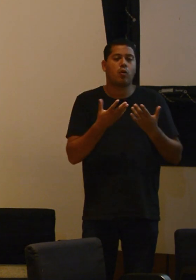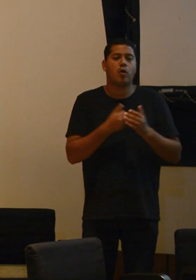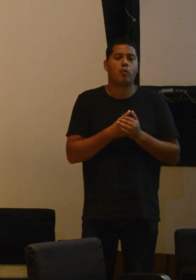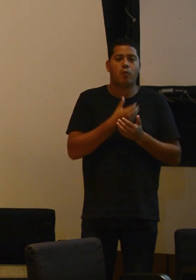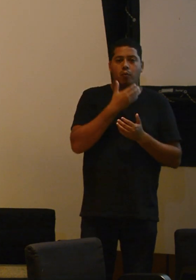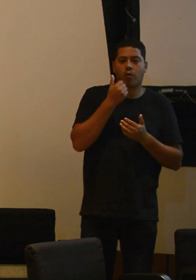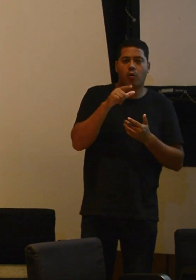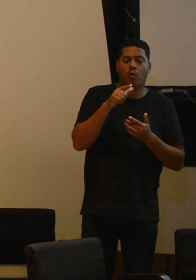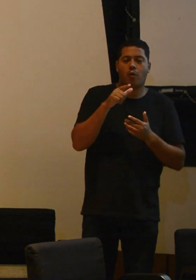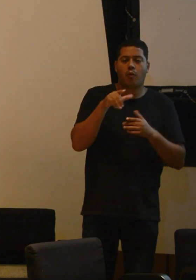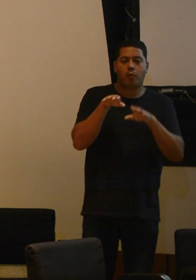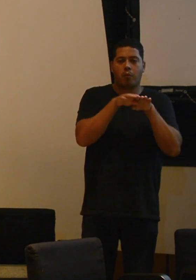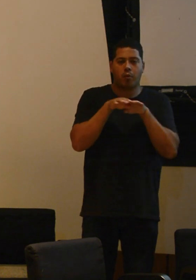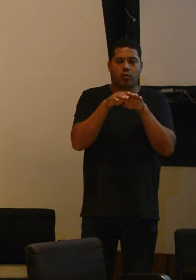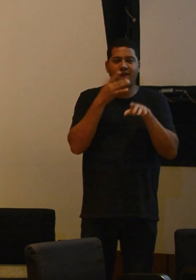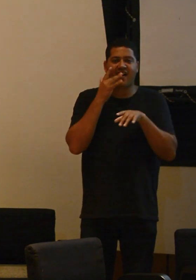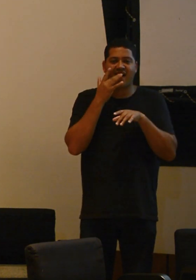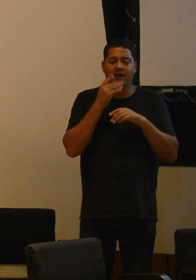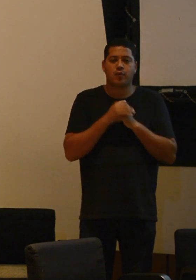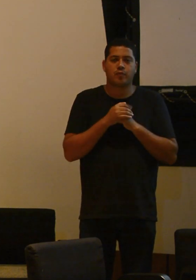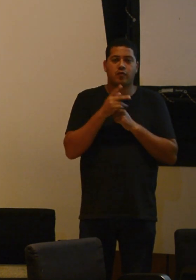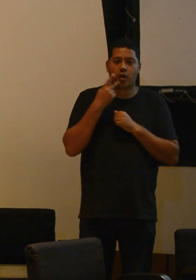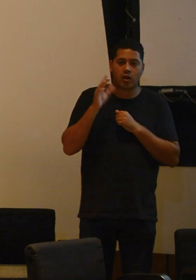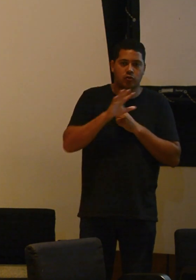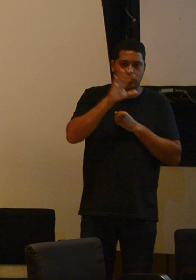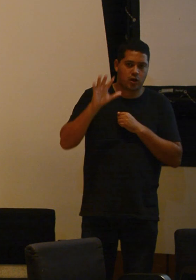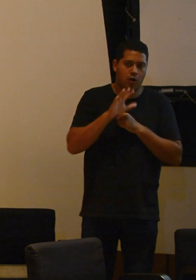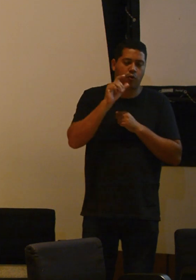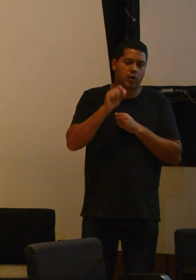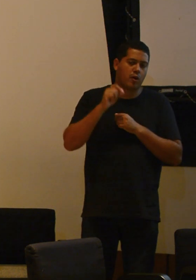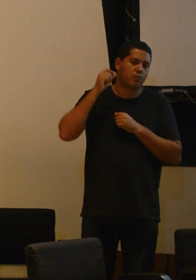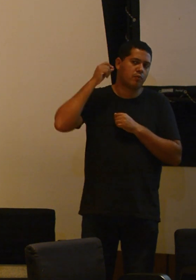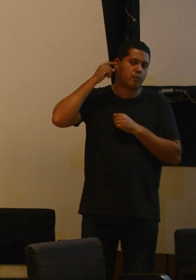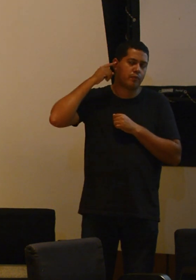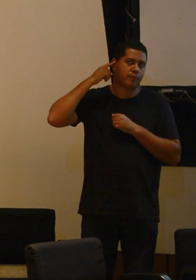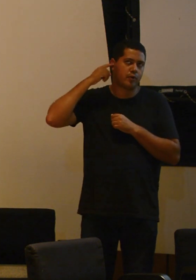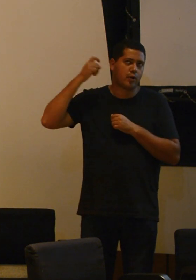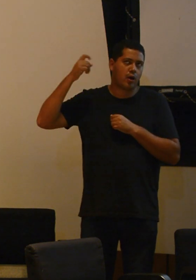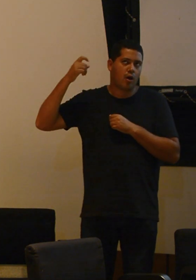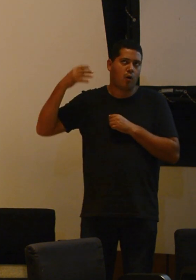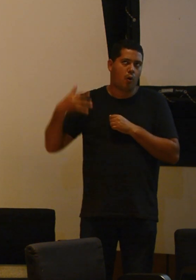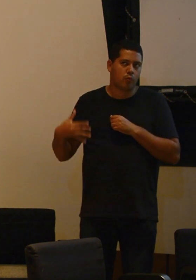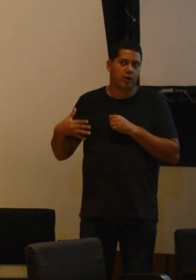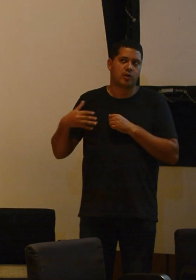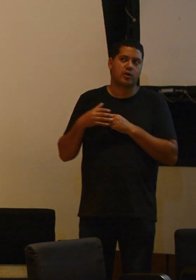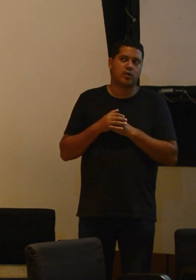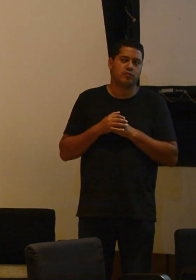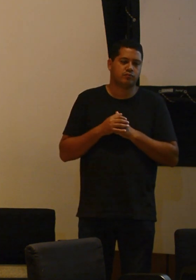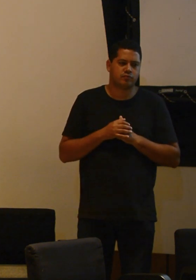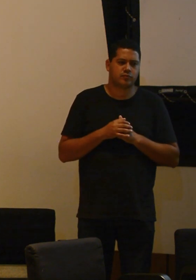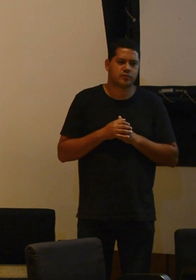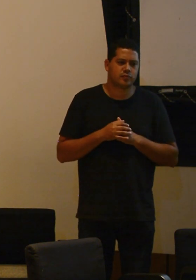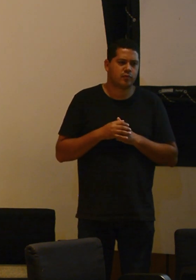considerado o padrão ouro? De uma forma bem geral, é a audiometria. Então, a audiometria, a gente realmente é o